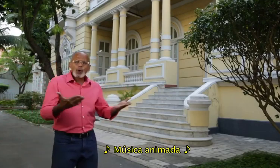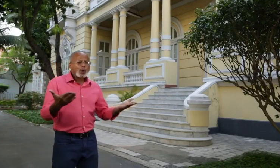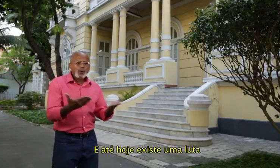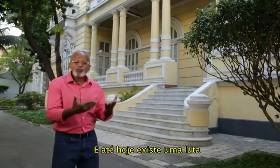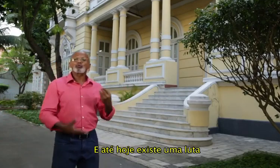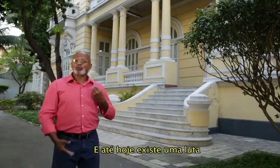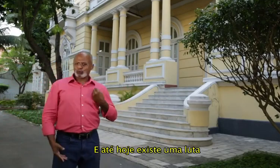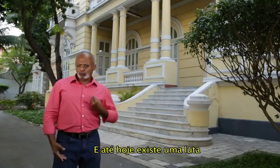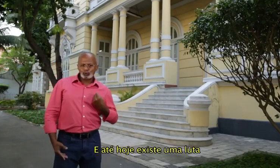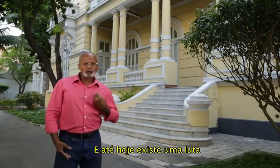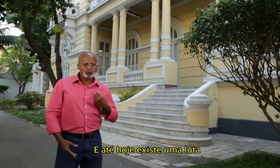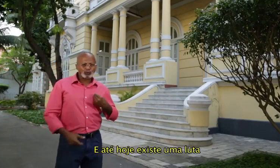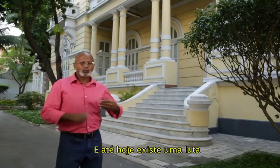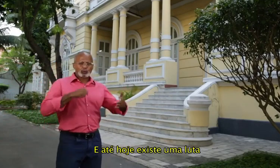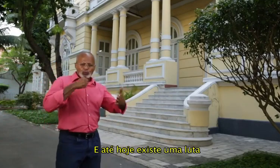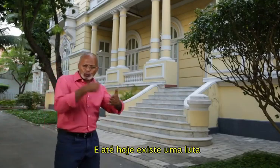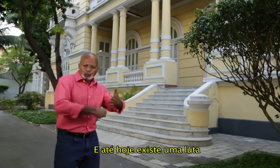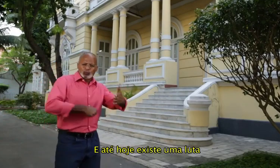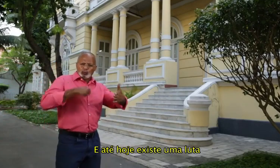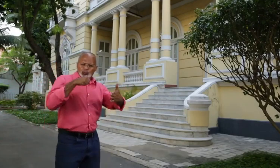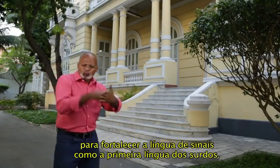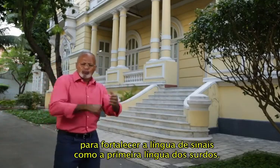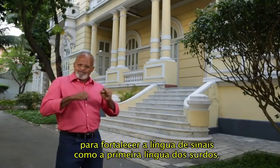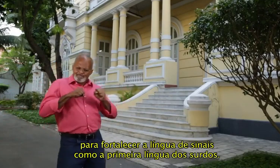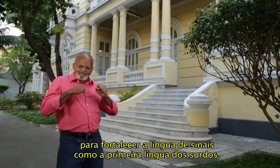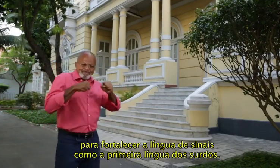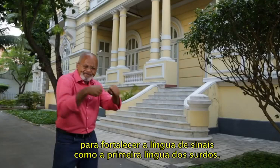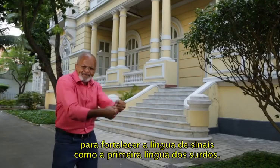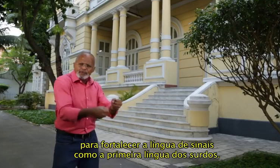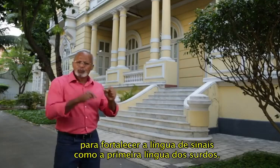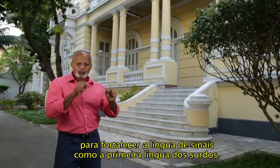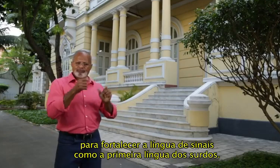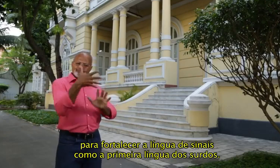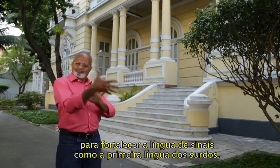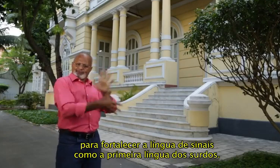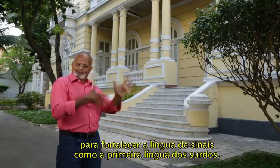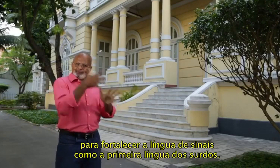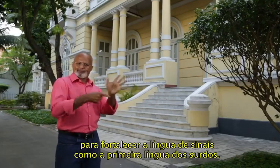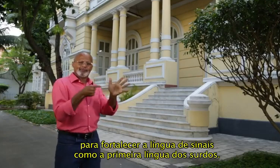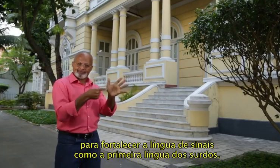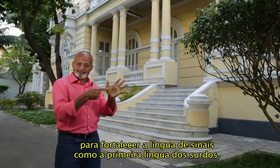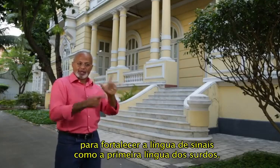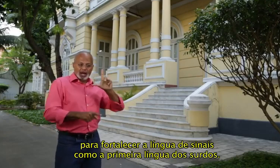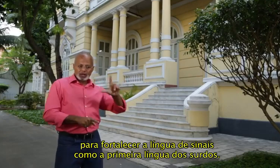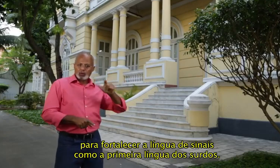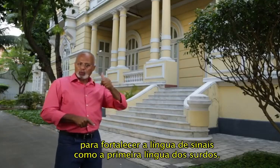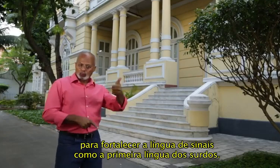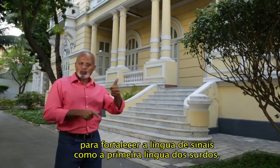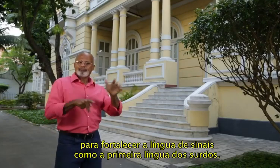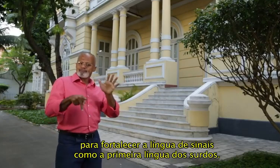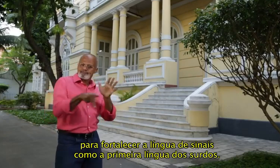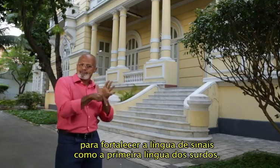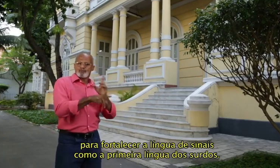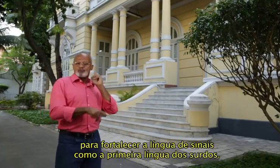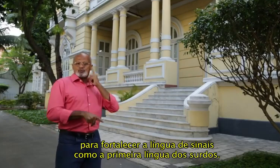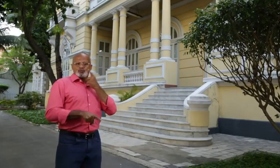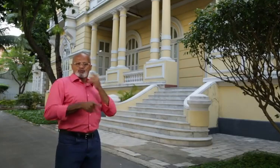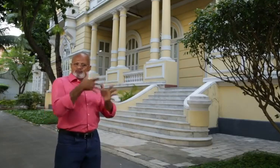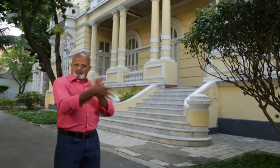E até hoje existe uma luta para fortalecer a língua de sinais como a primeira língua dos surdos.